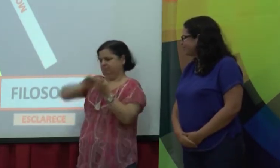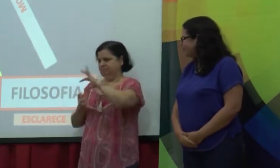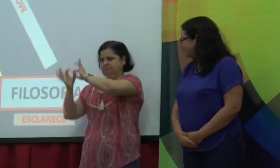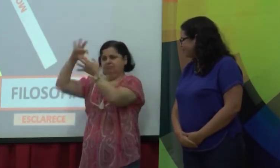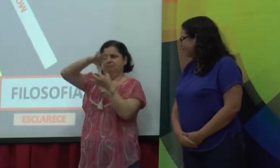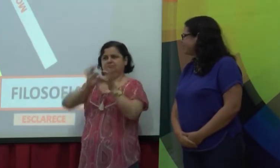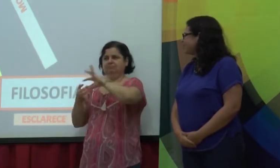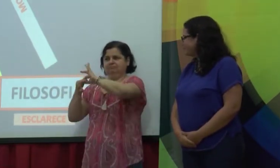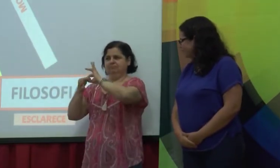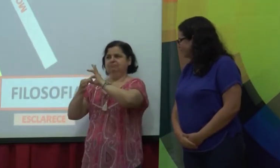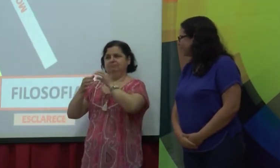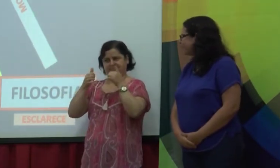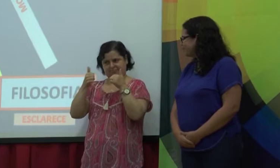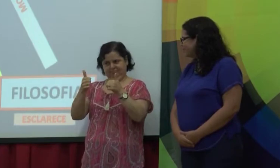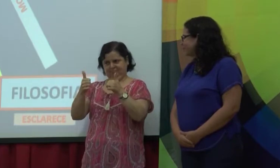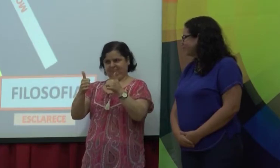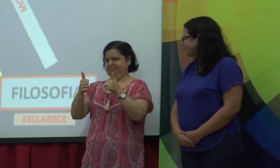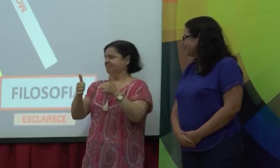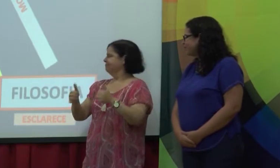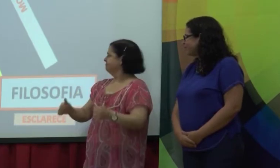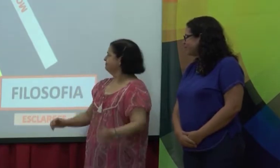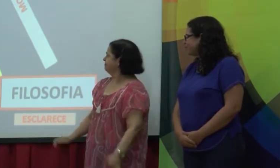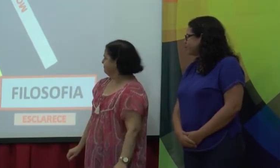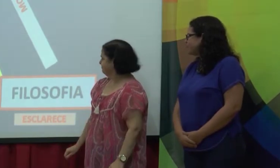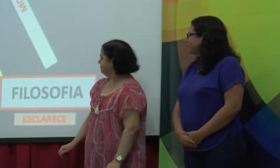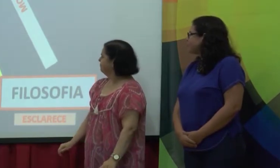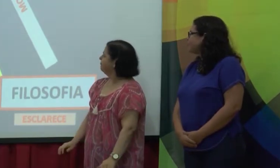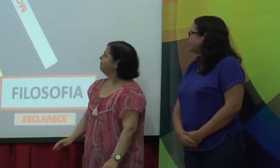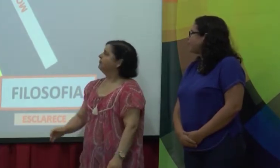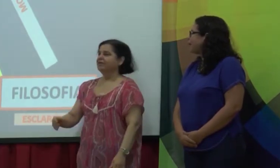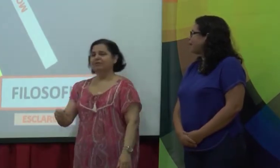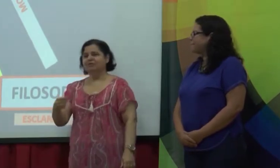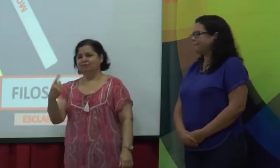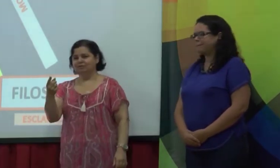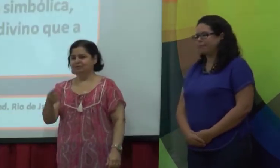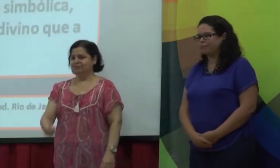Por isso, essa união tríplice.